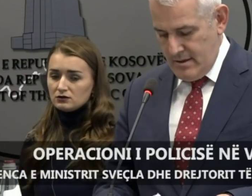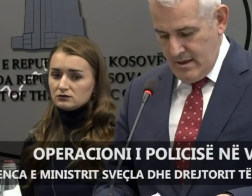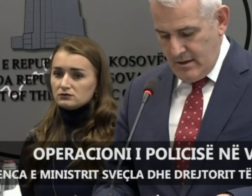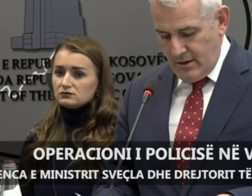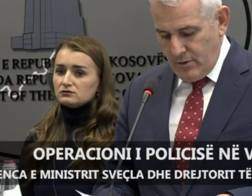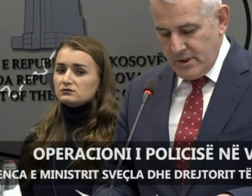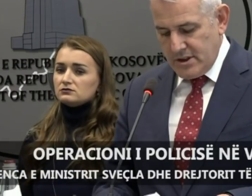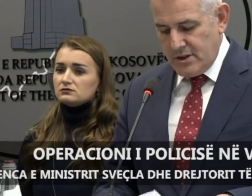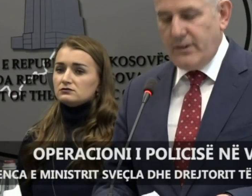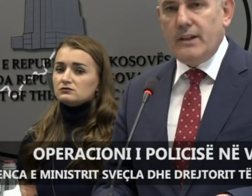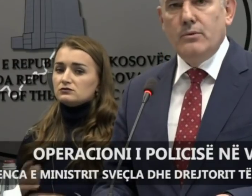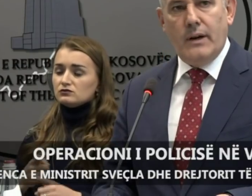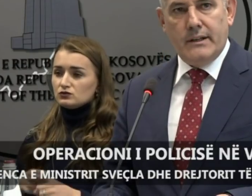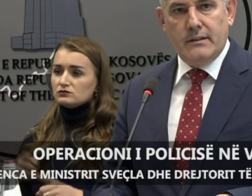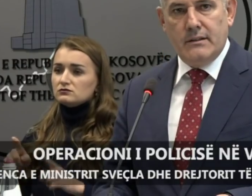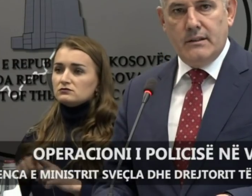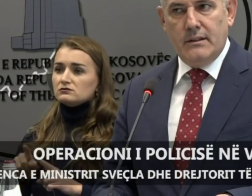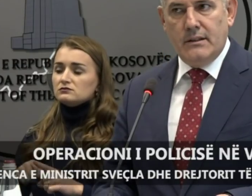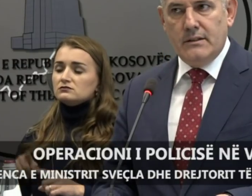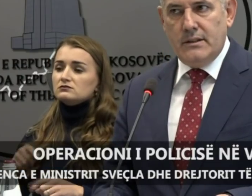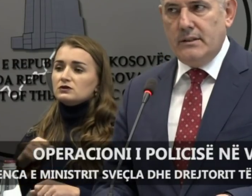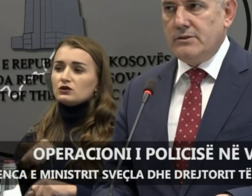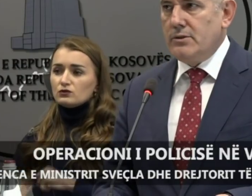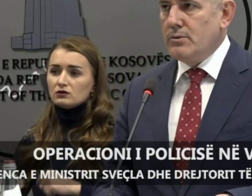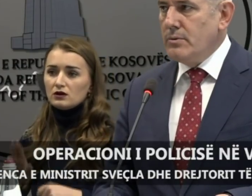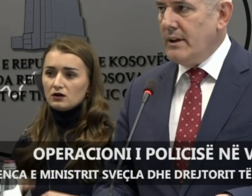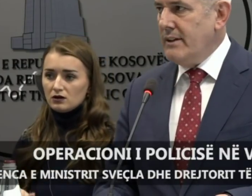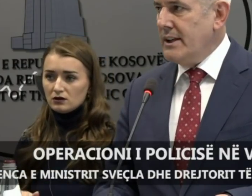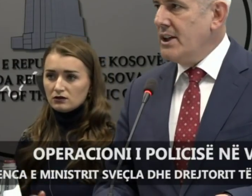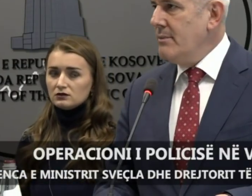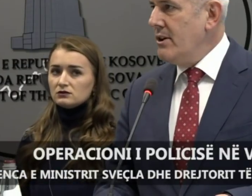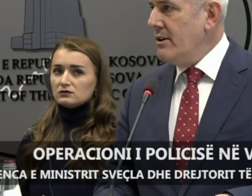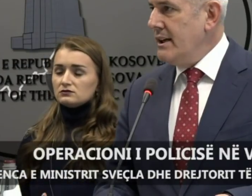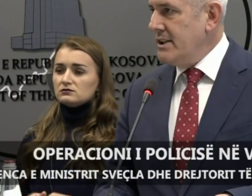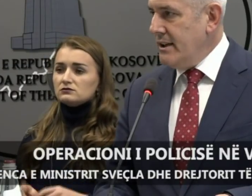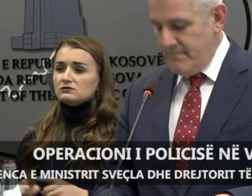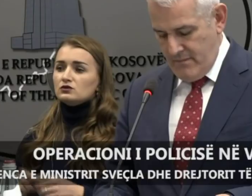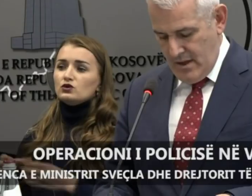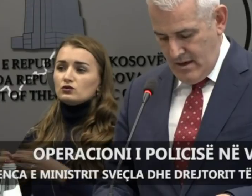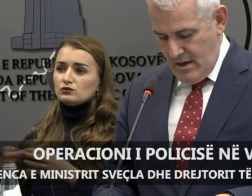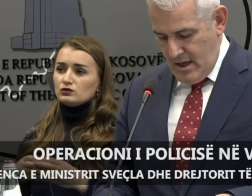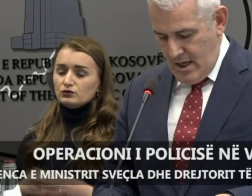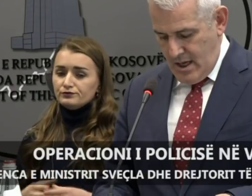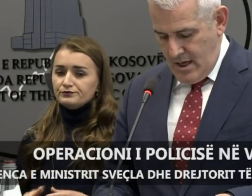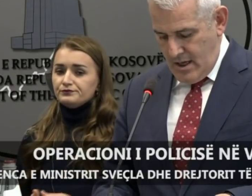viktima të dhunës së shfrenuar të strukturave kriminale atje,